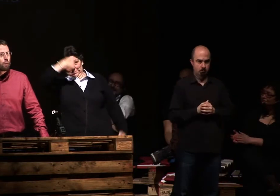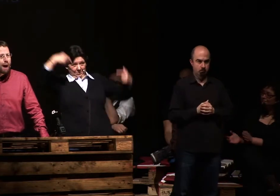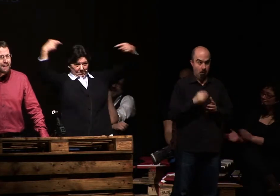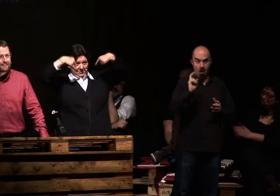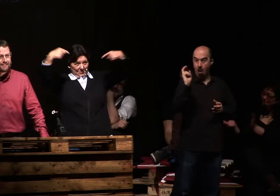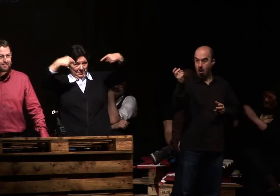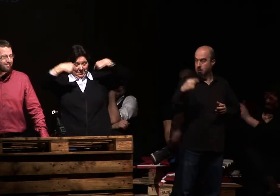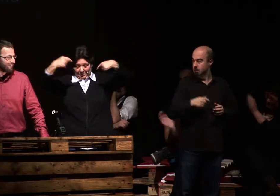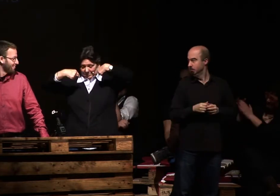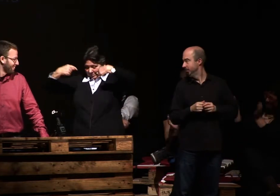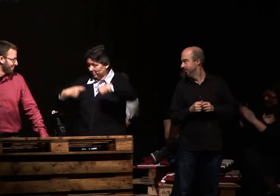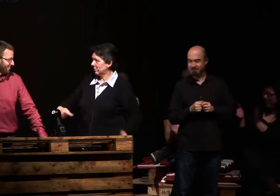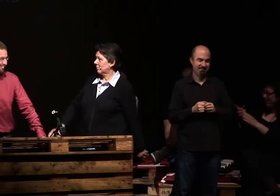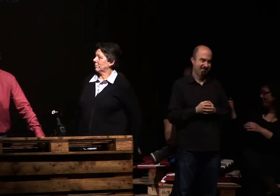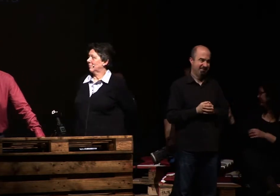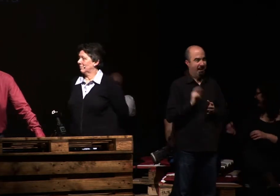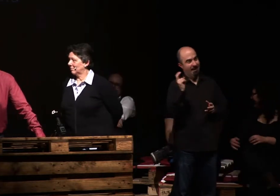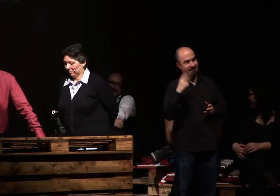companys o companyes...